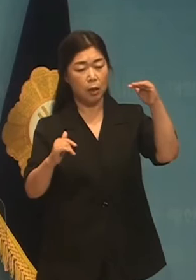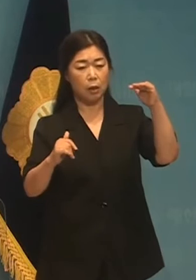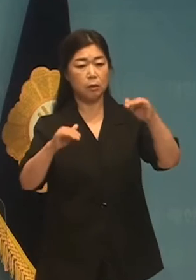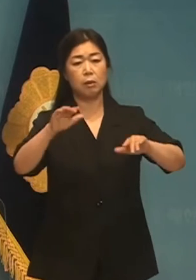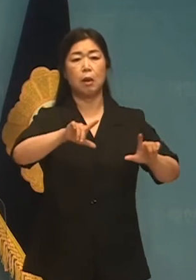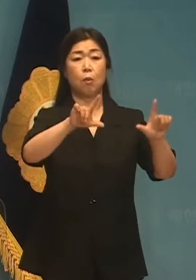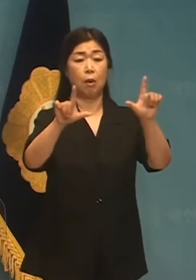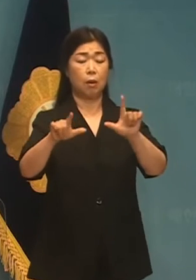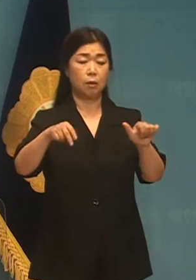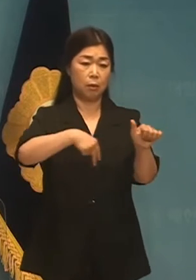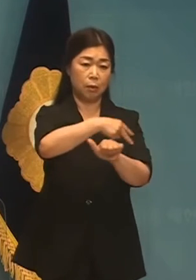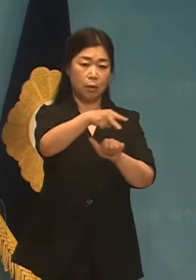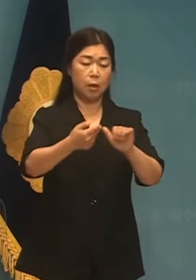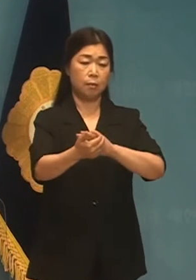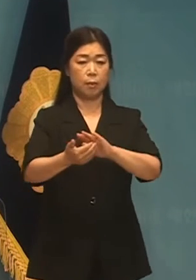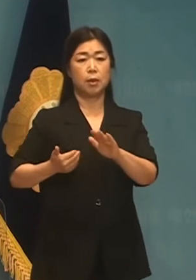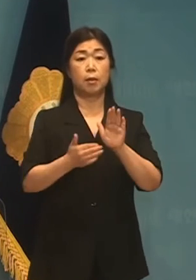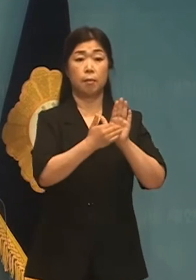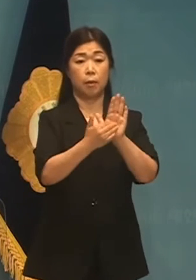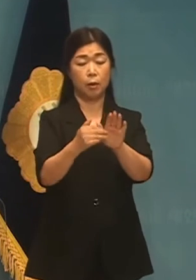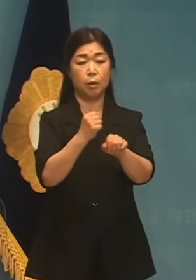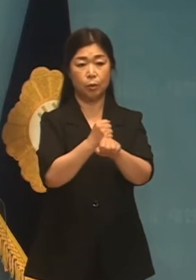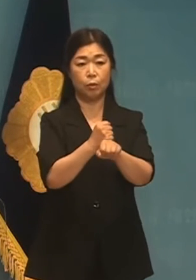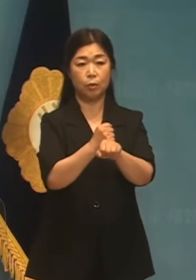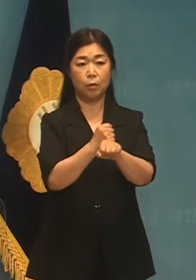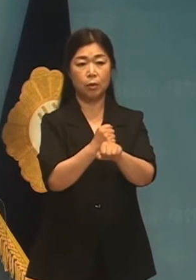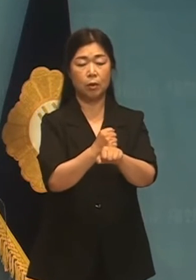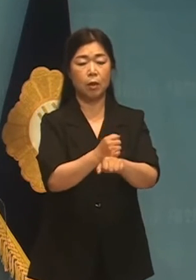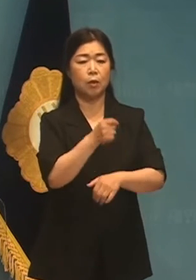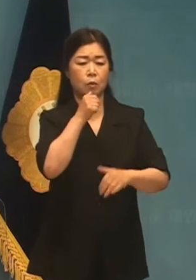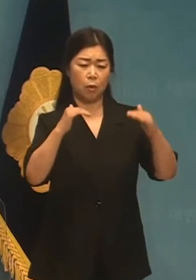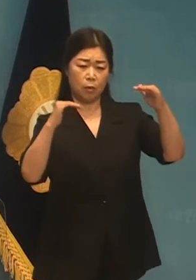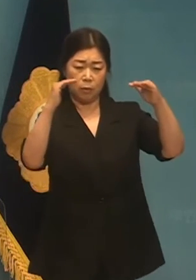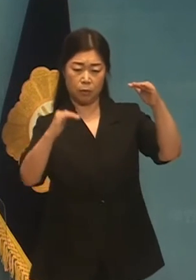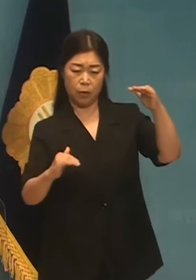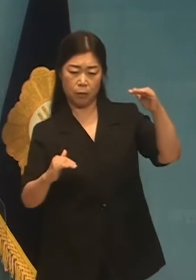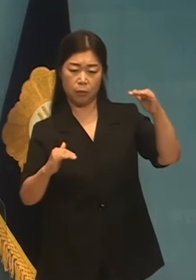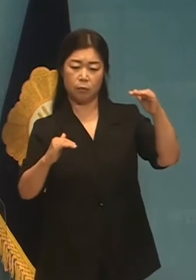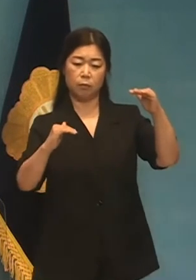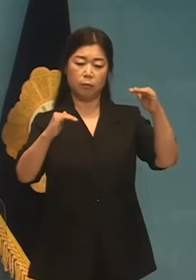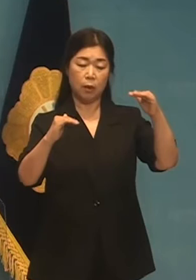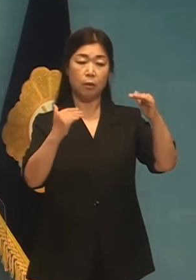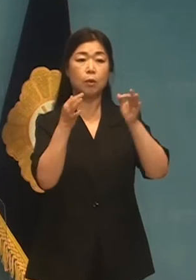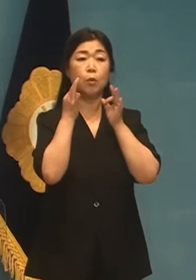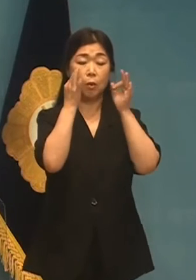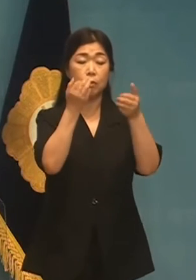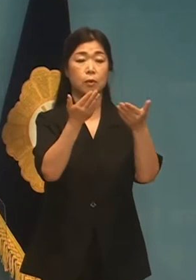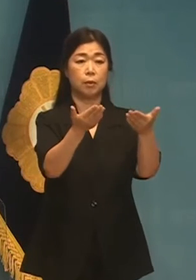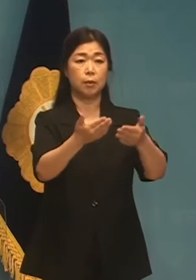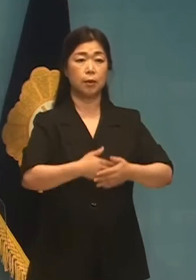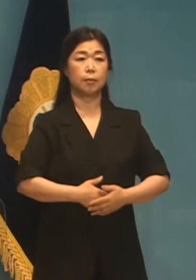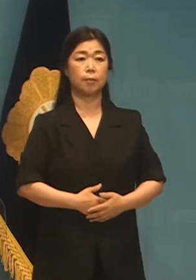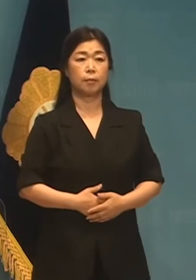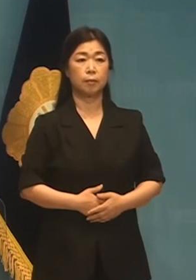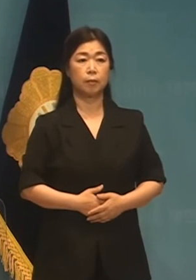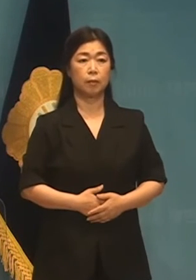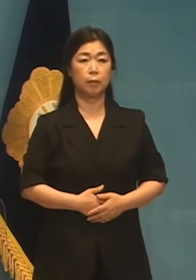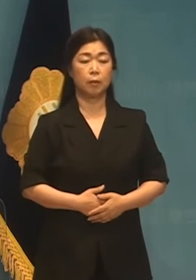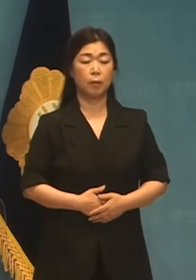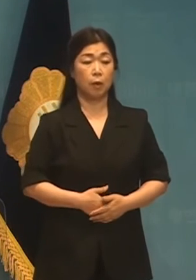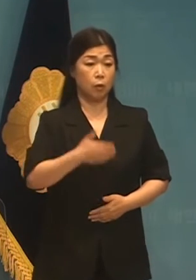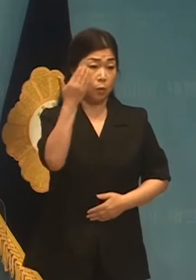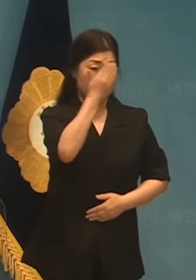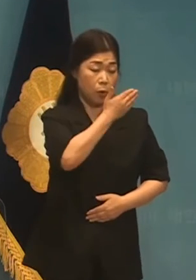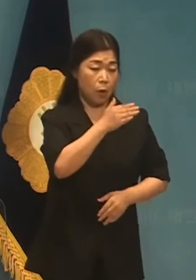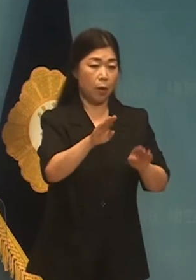차별적 상황을 사전에 막아내고 최소화하는 데 주력하겠습니다.